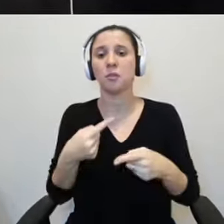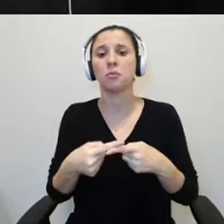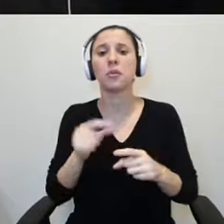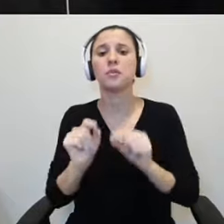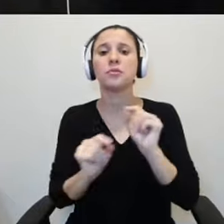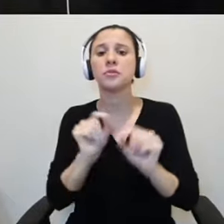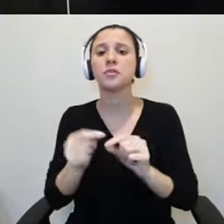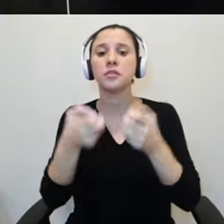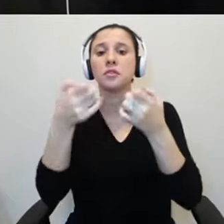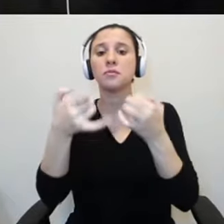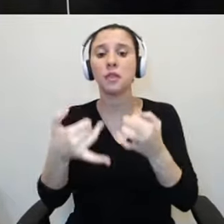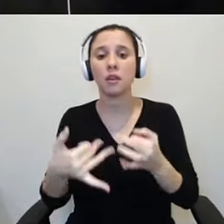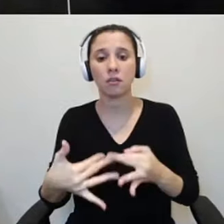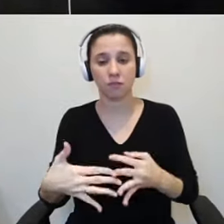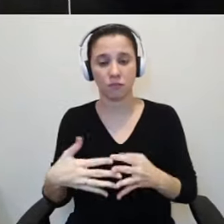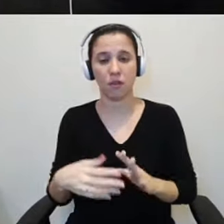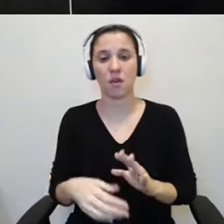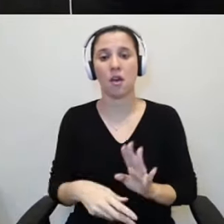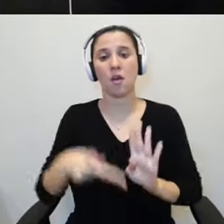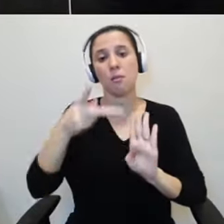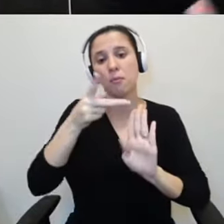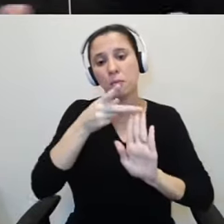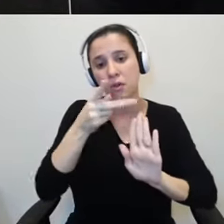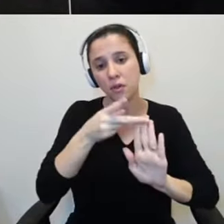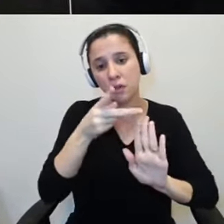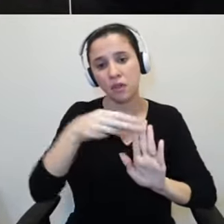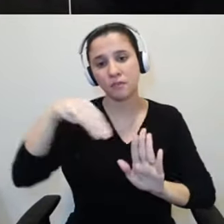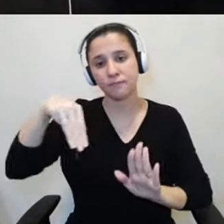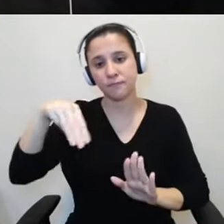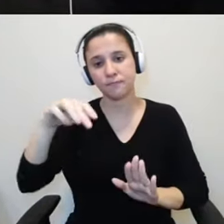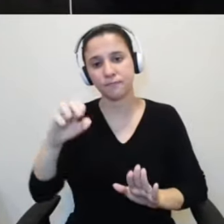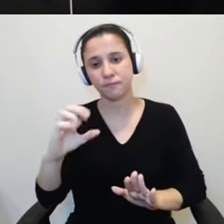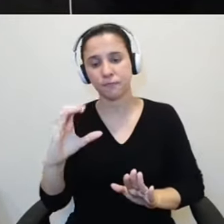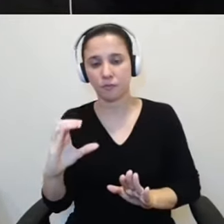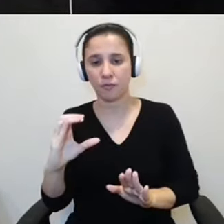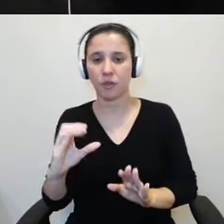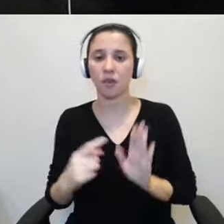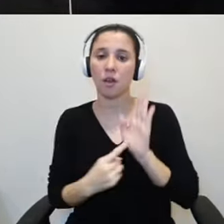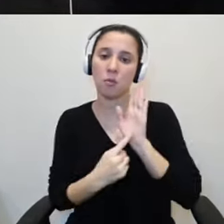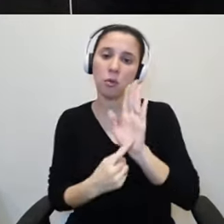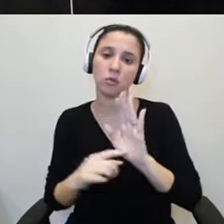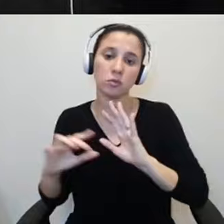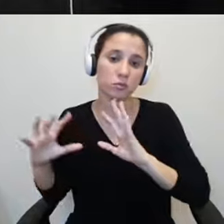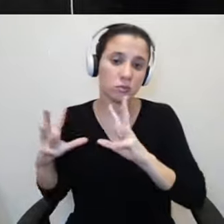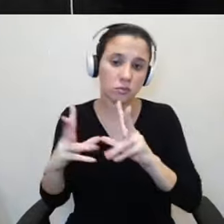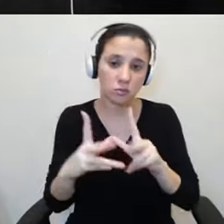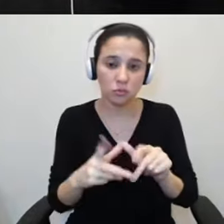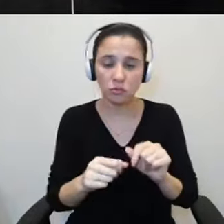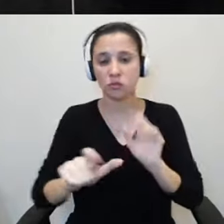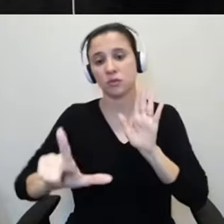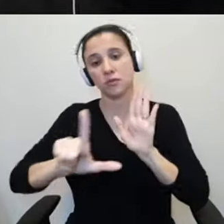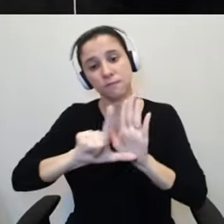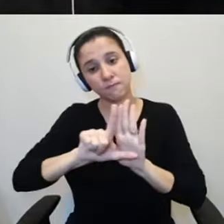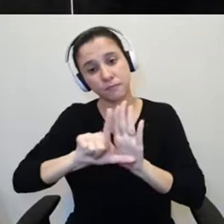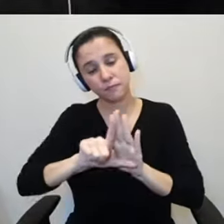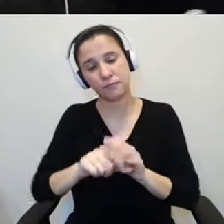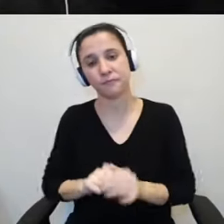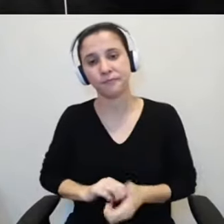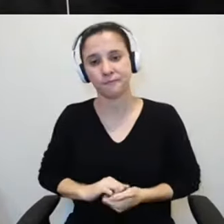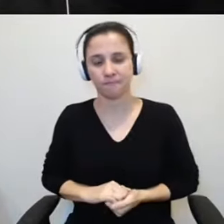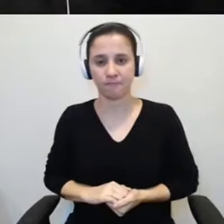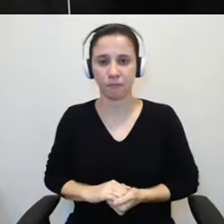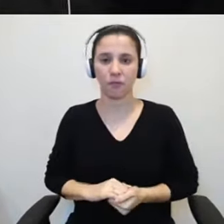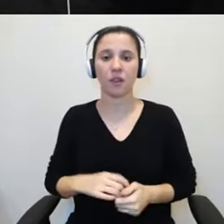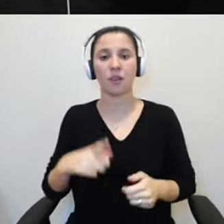das regulamentações que estão colocando, eles estão dando todas as possibilidades, claro, assim, legais, e dando